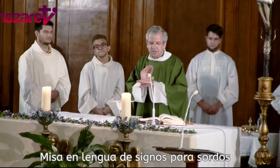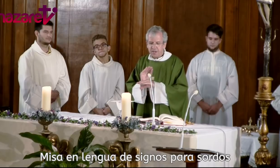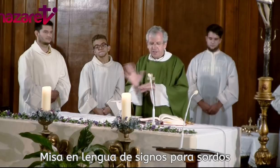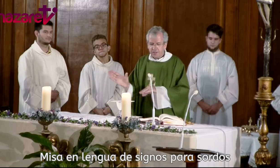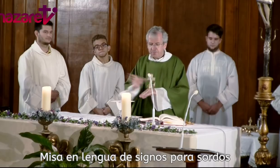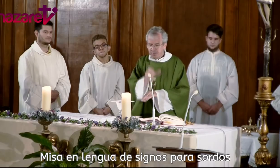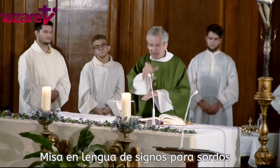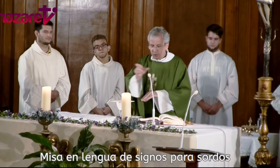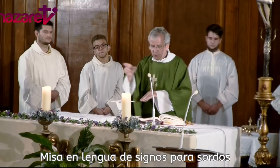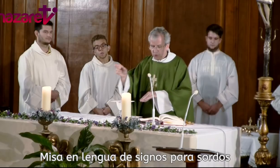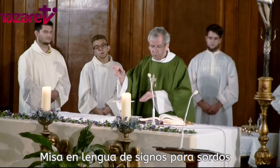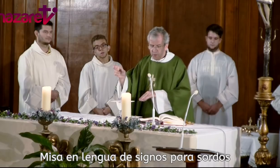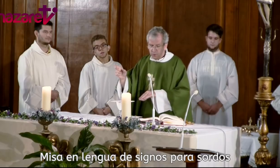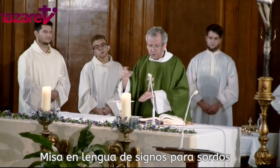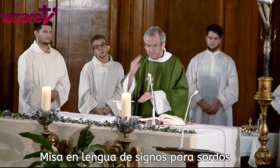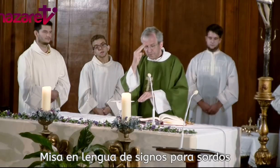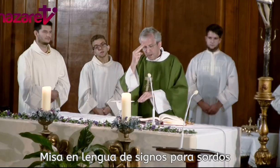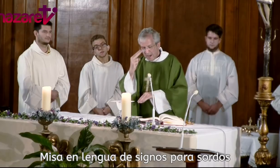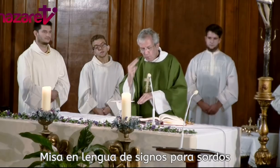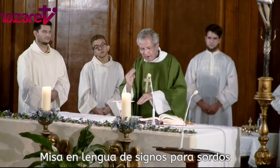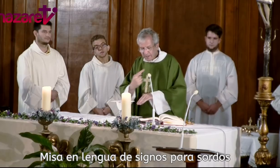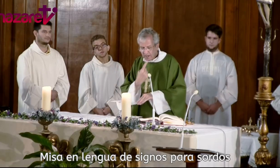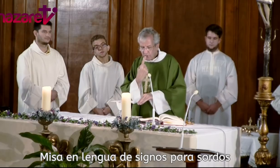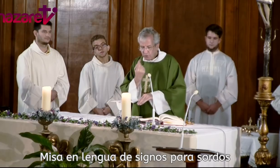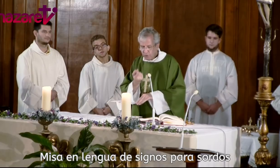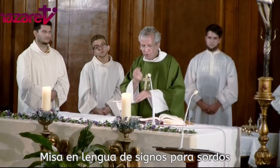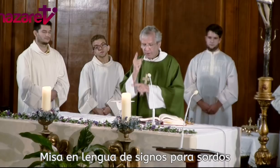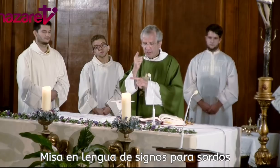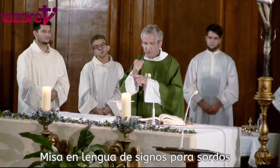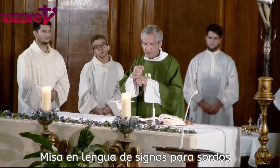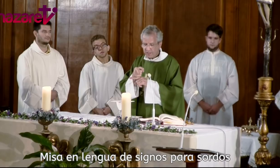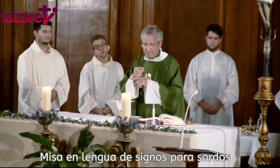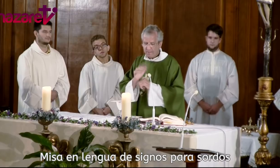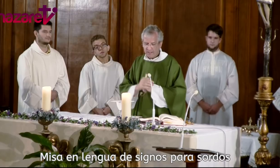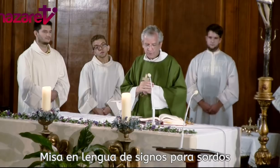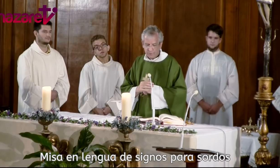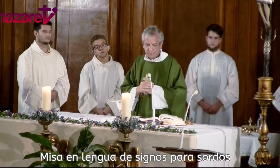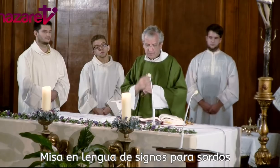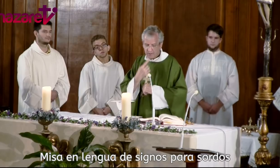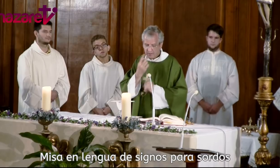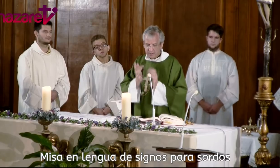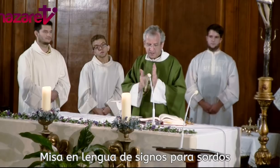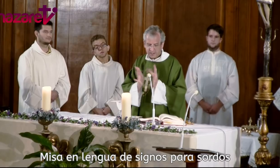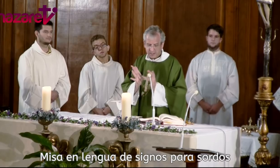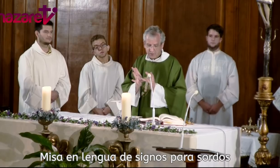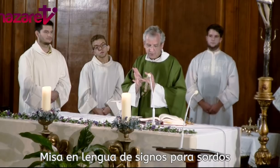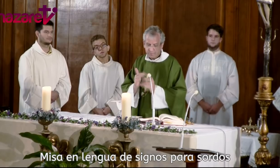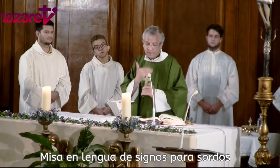Enseñad a todos los pueblos a guardar todo lo que yo os he mandado, dice el Señor,